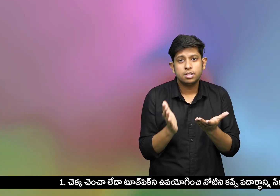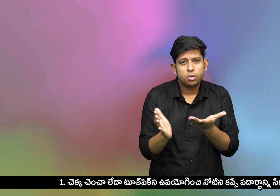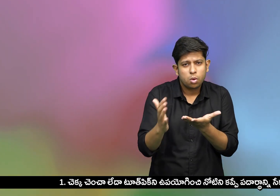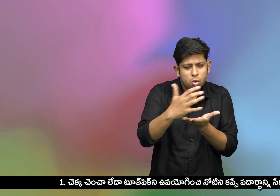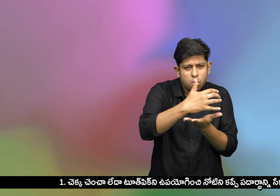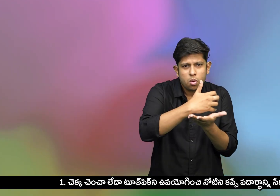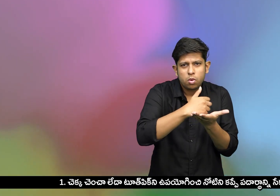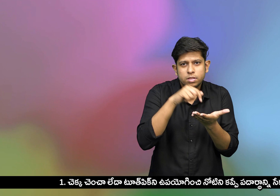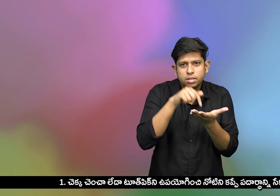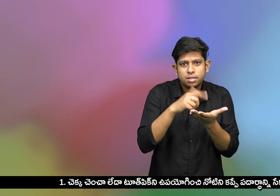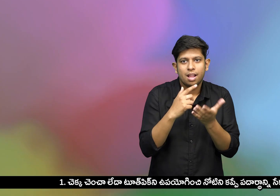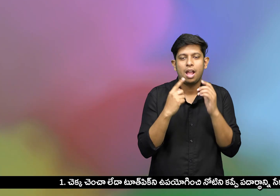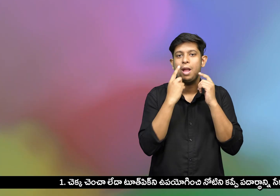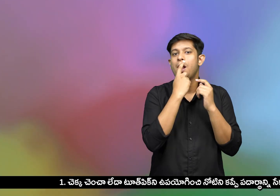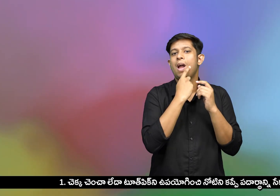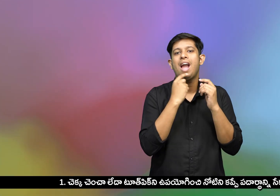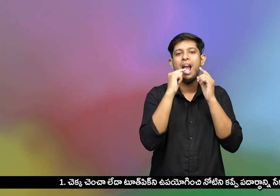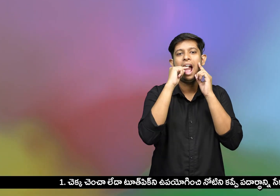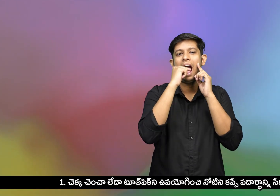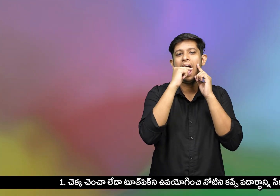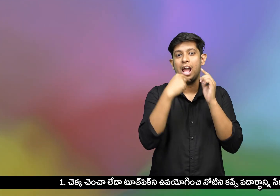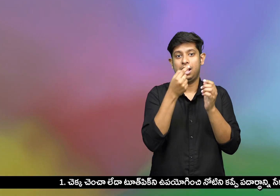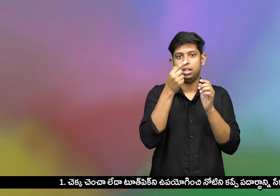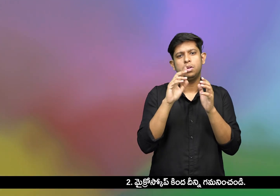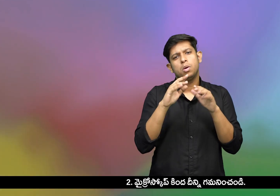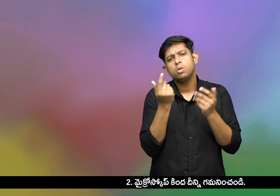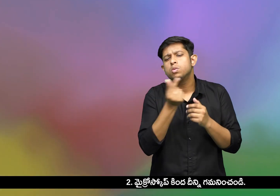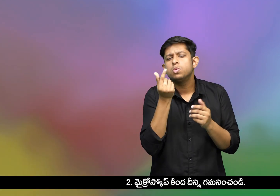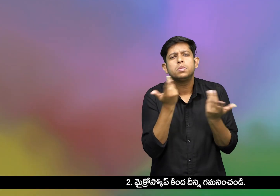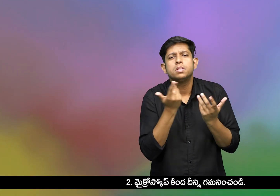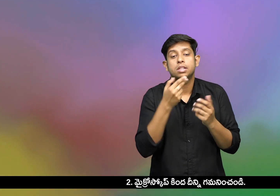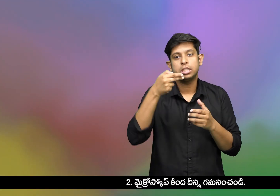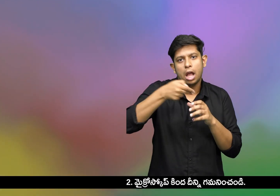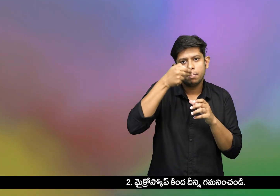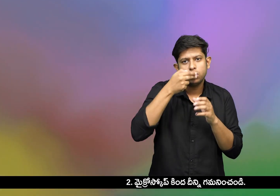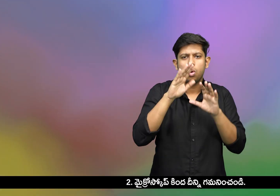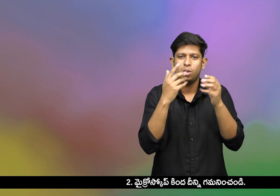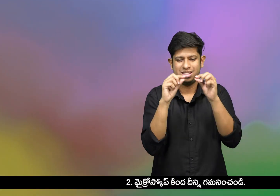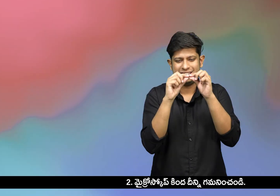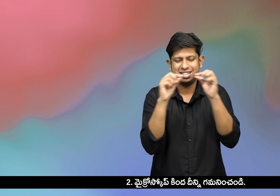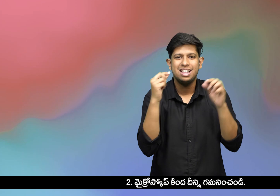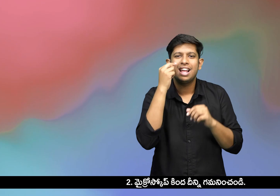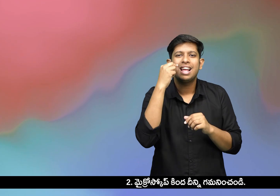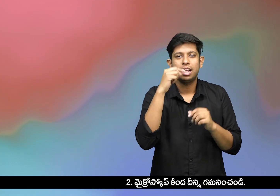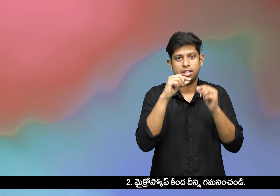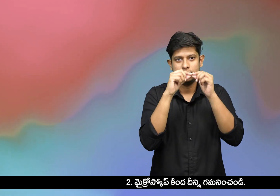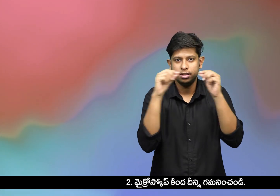కప్పే పదార్థాన్ని సేకరించండి. 2. మైక్రోస్కోప్ కింద దీన్ని